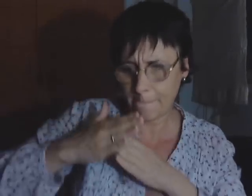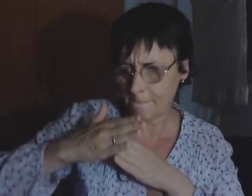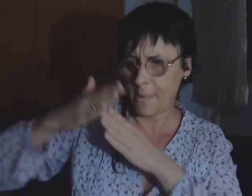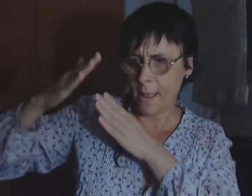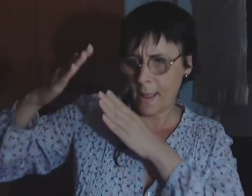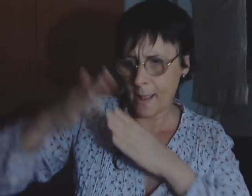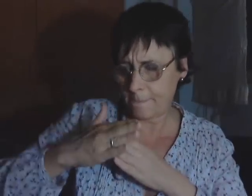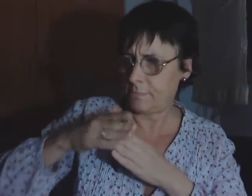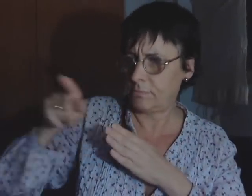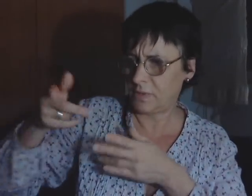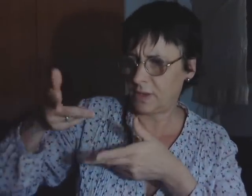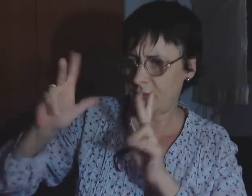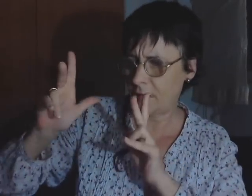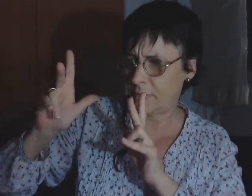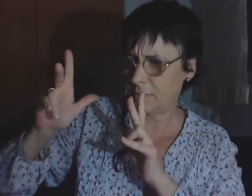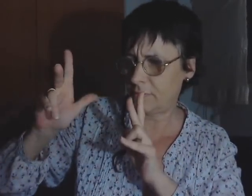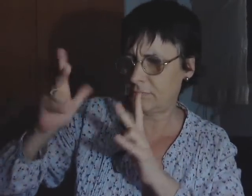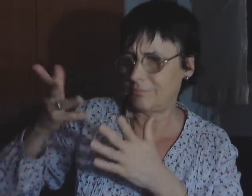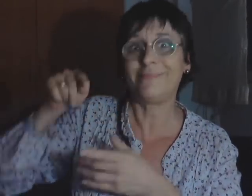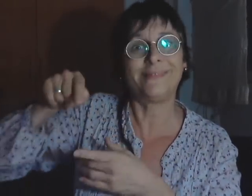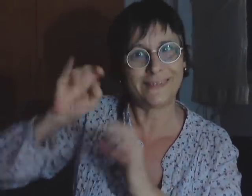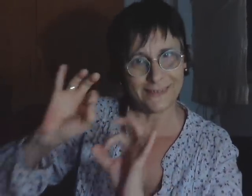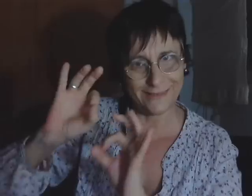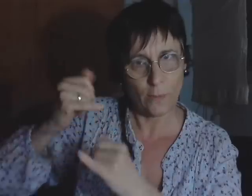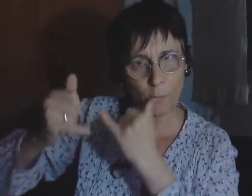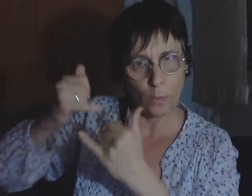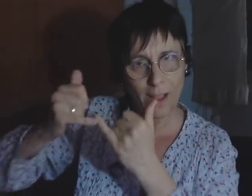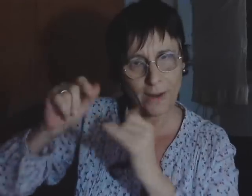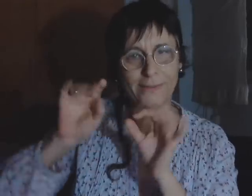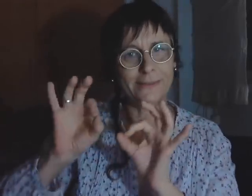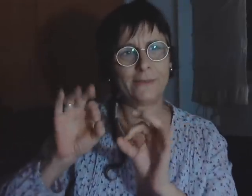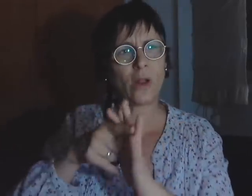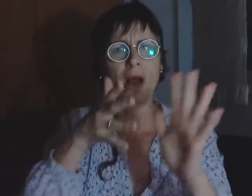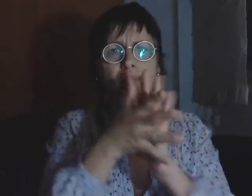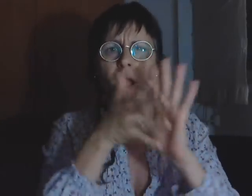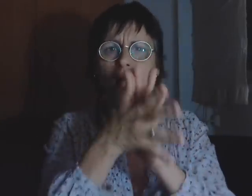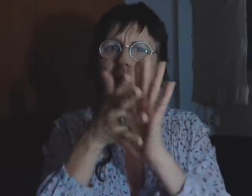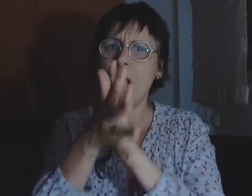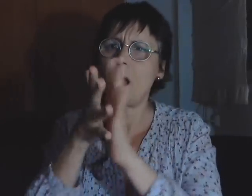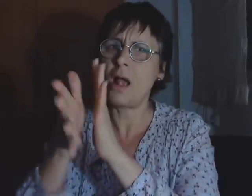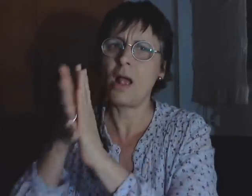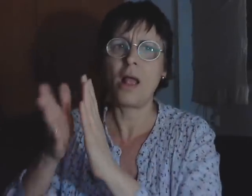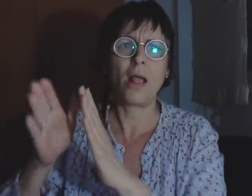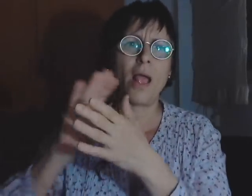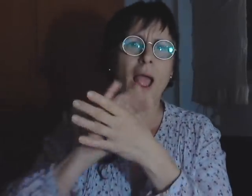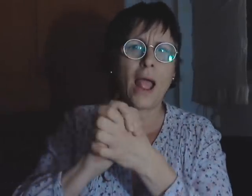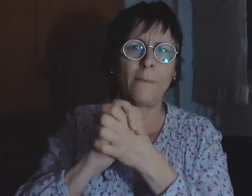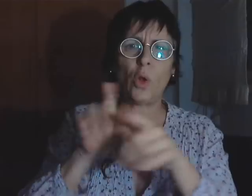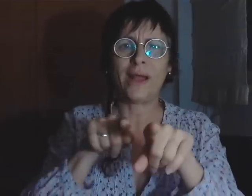saldremos de la crisis sin dejar a nadie atrás. Bueno, esto es lo que dicen ellos. ¿Y quién ganó? Si hacemos caso